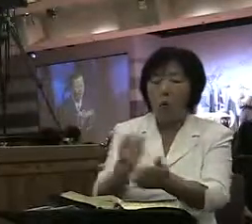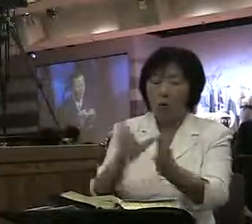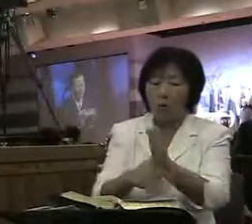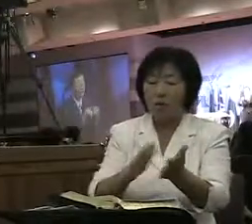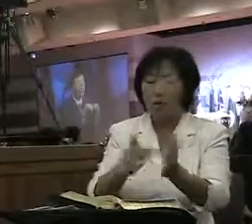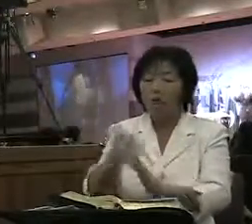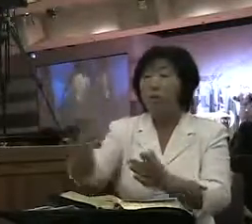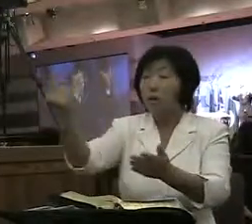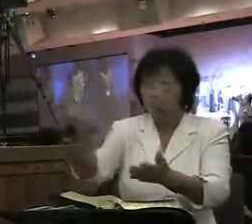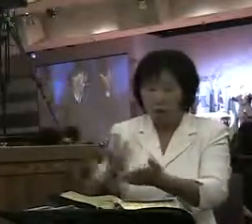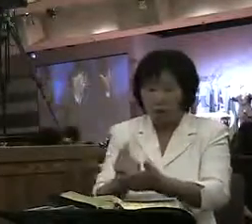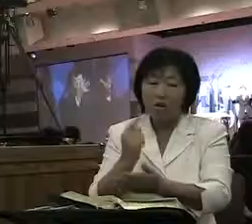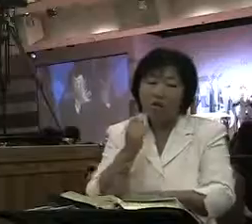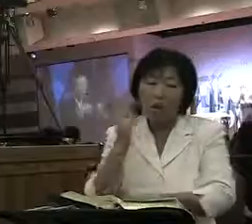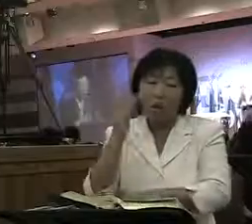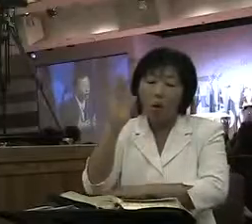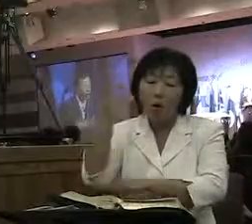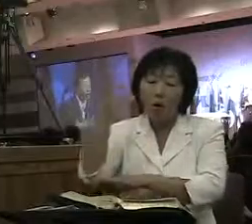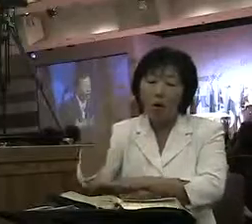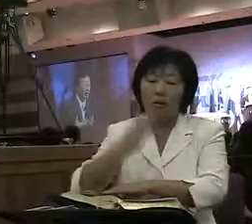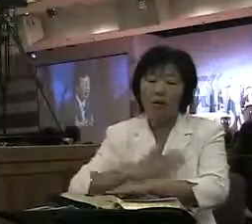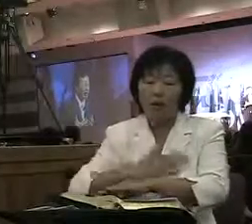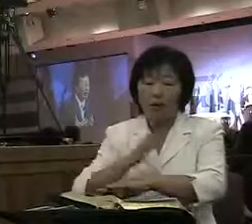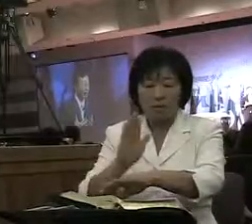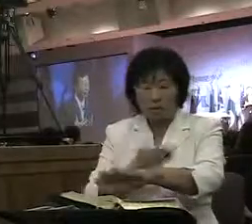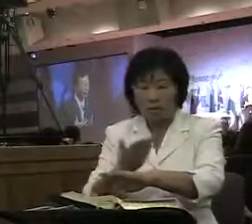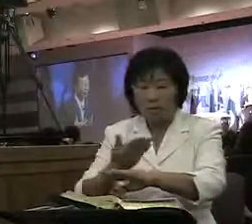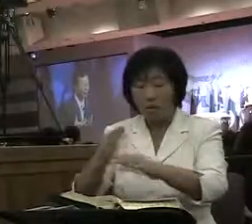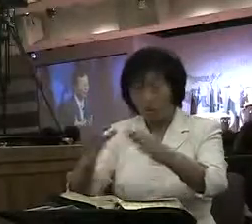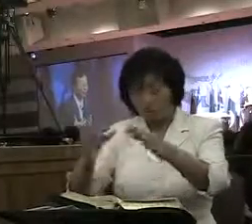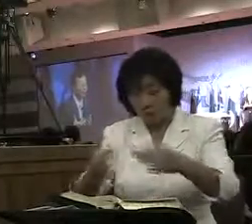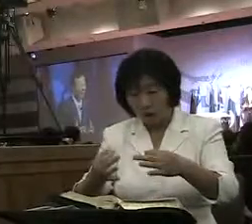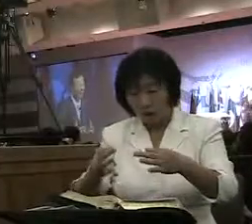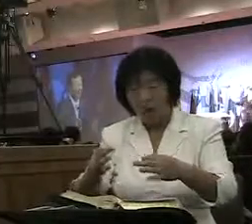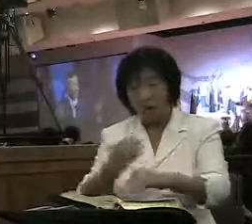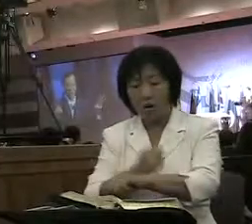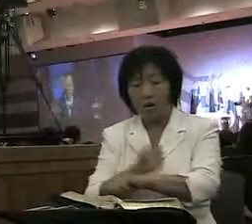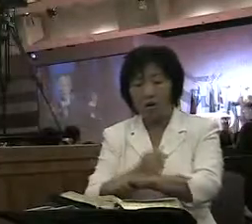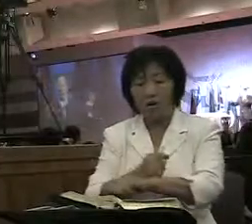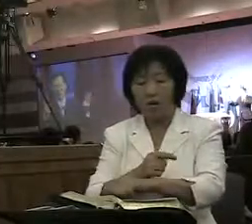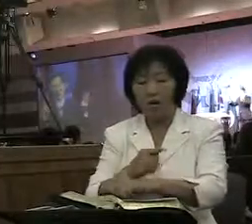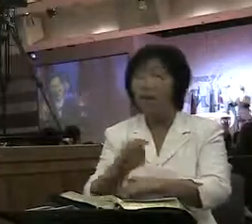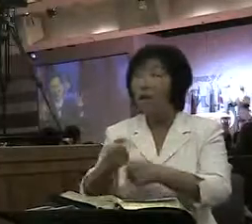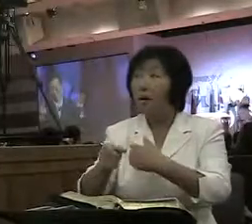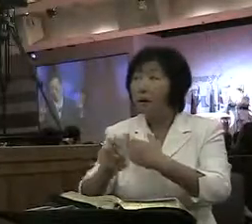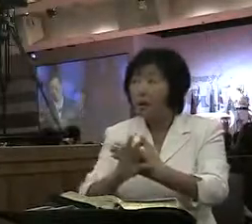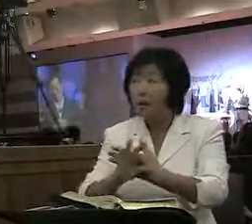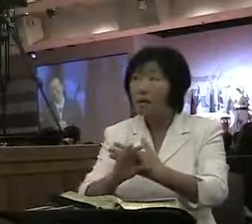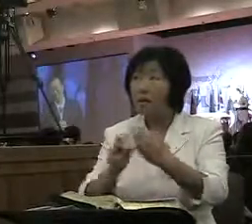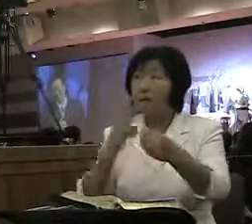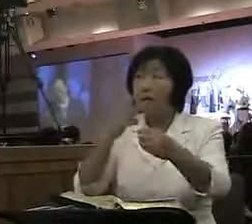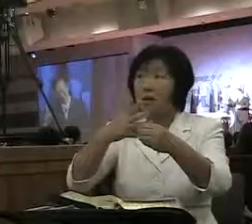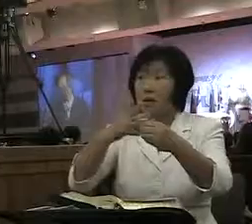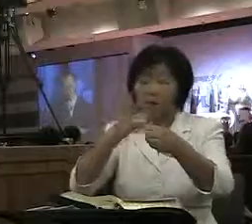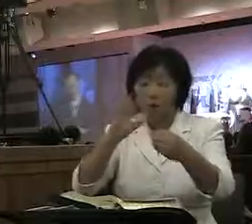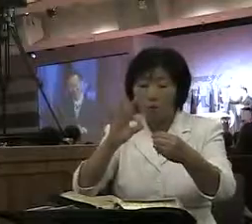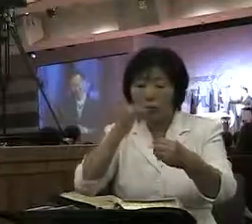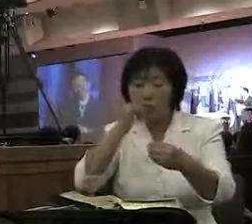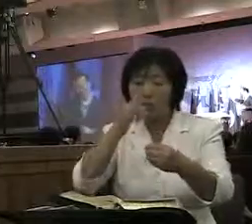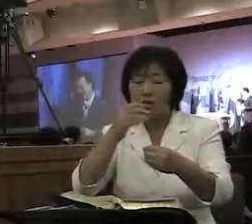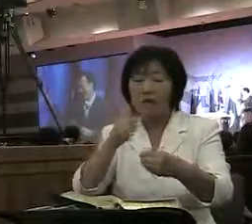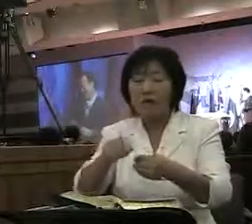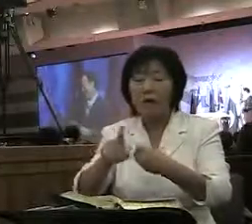임할 때마다 그 영광과 함께 나의 부정함을 봐야 돼요. 그래야만 세 번째 볼 수 있는 게 있습니다.